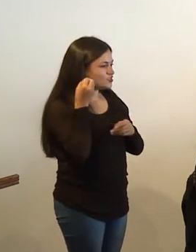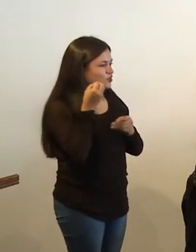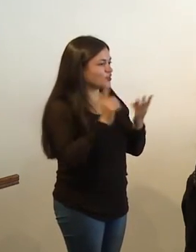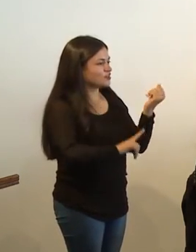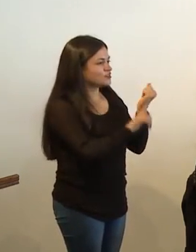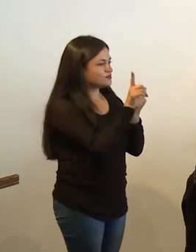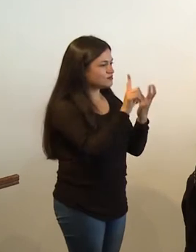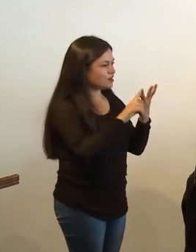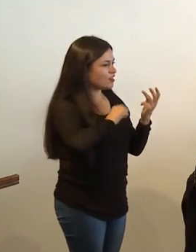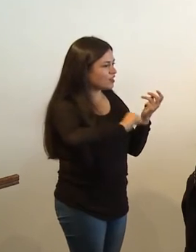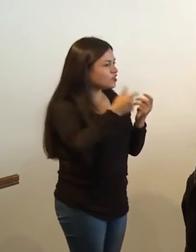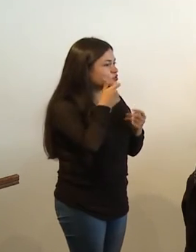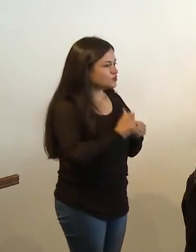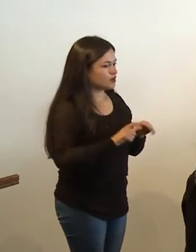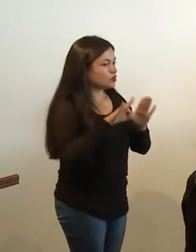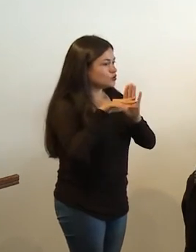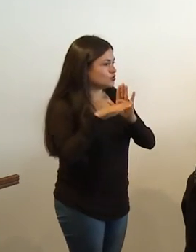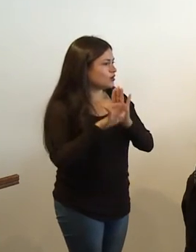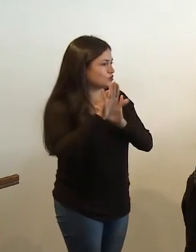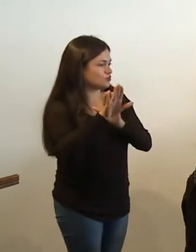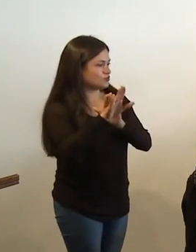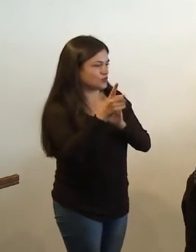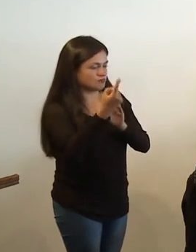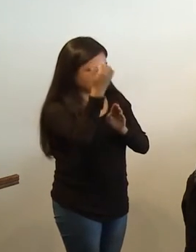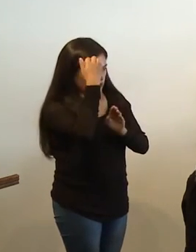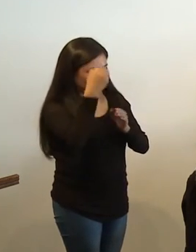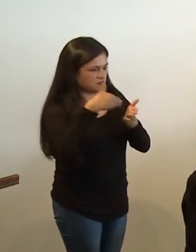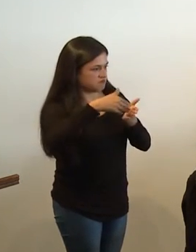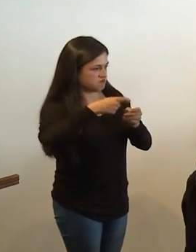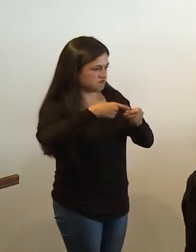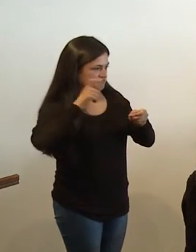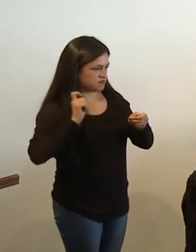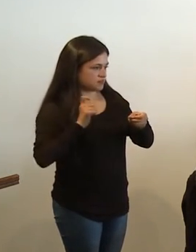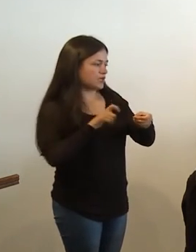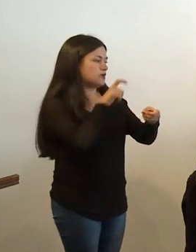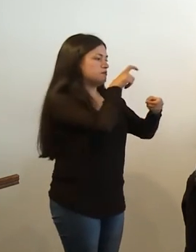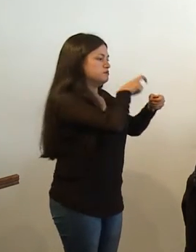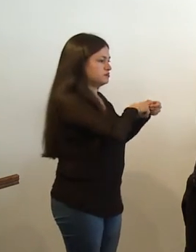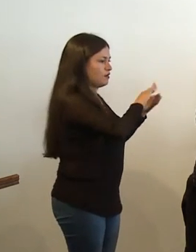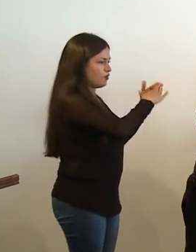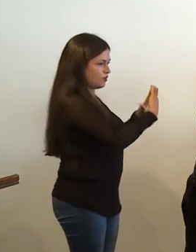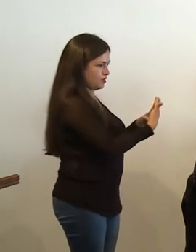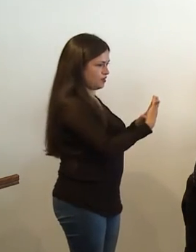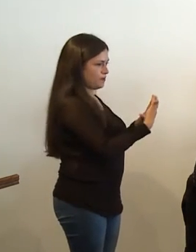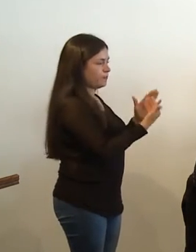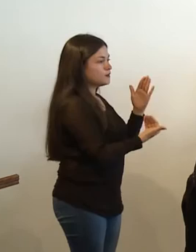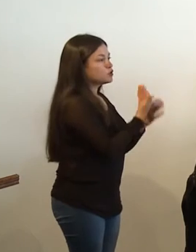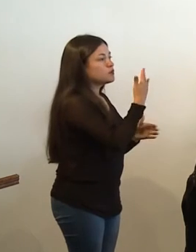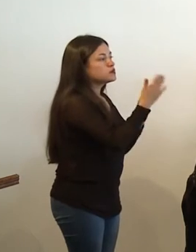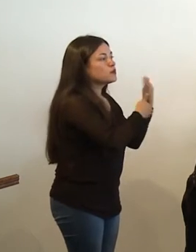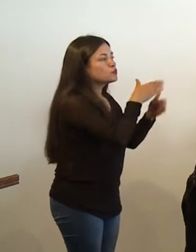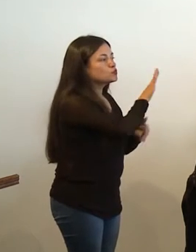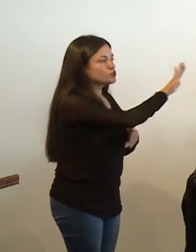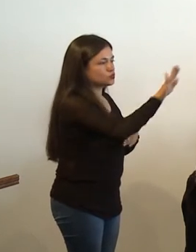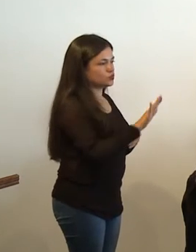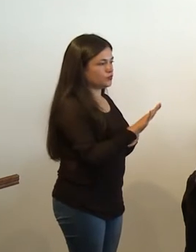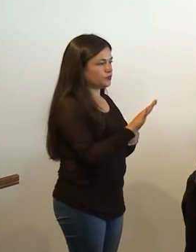Humanos, y allí entonces comienza un trabajo que es como el antecedente inmediato de ustedes. O sea, la